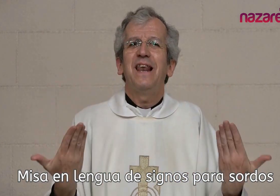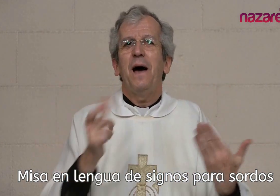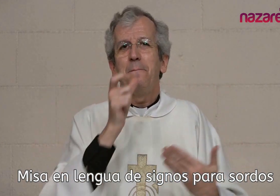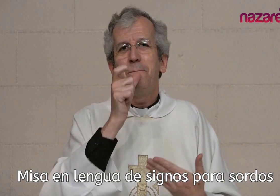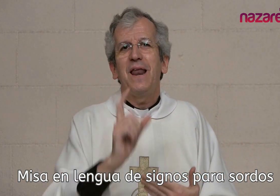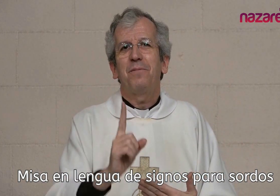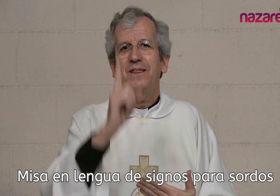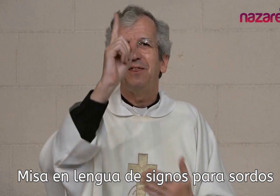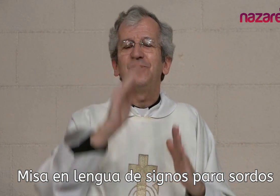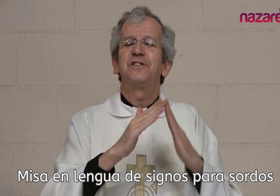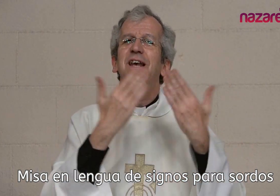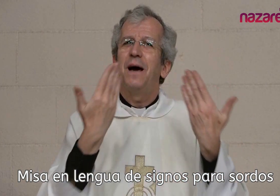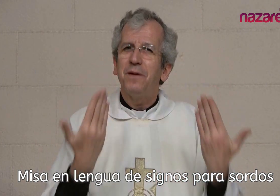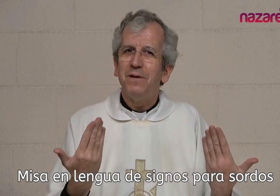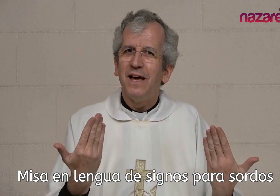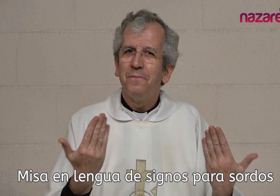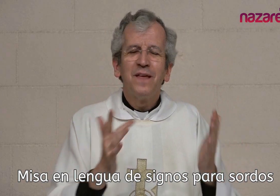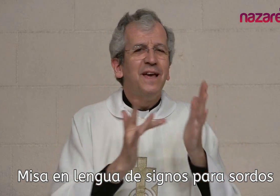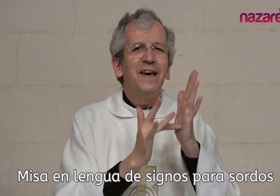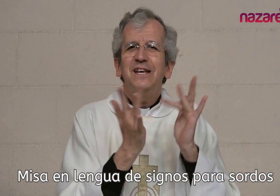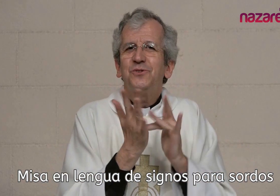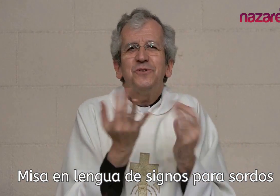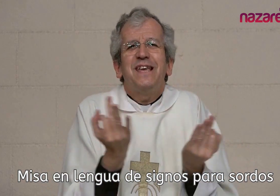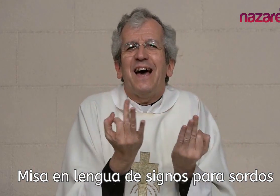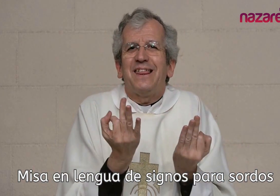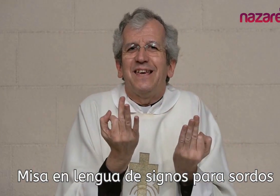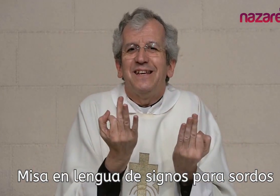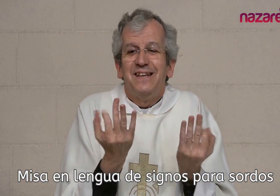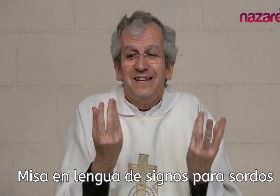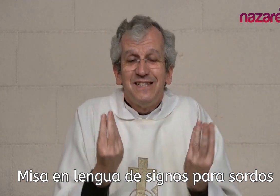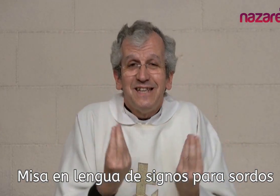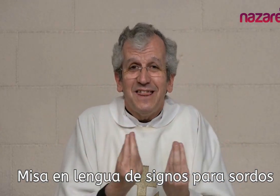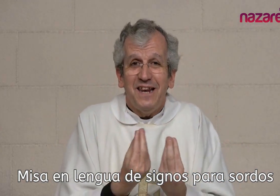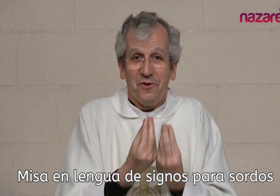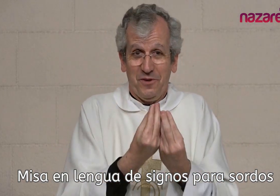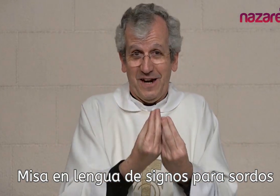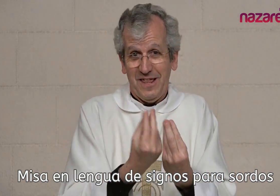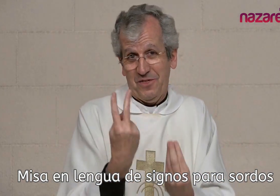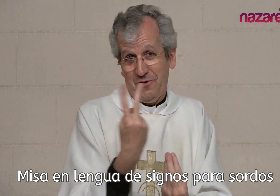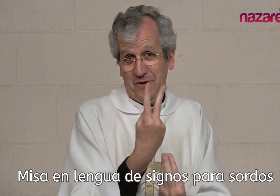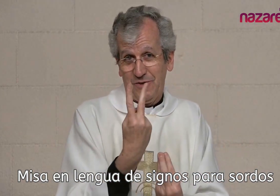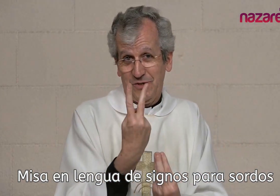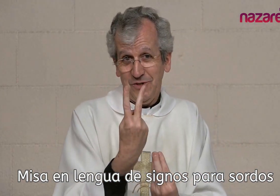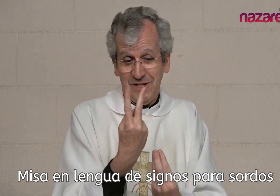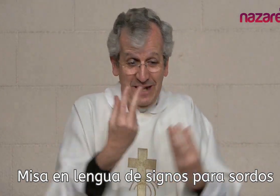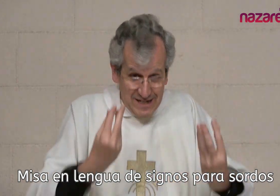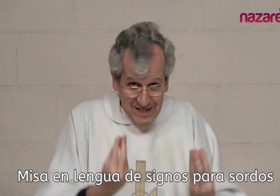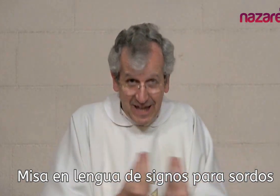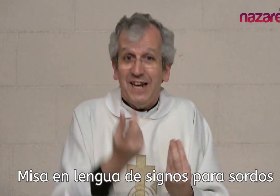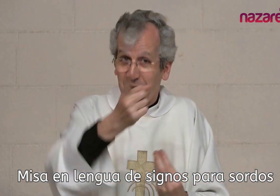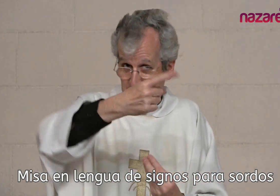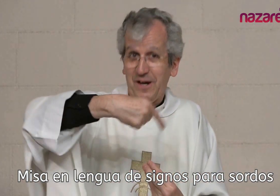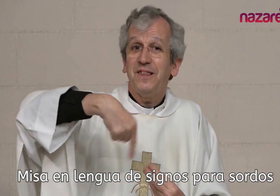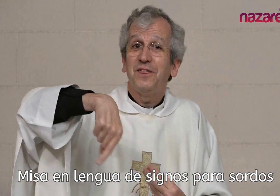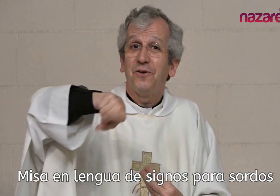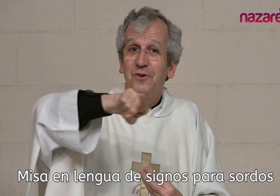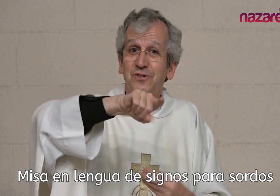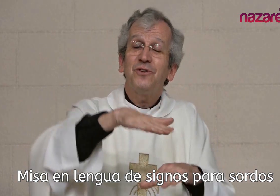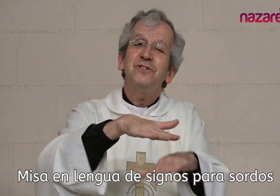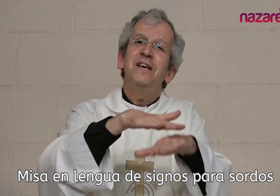la palabra de Dios, la Biblia. Jesús, ¿qué hace? Se hace el encontradizo con ellos dos, se hace el encontradizo con nosotros